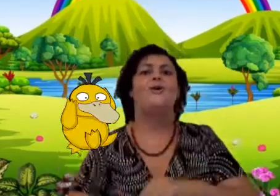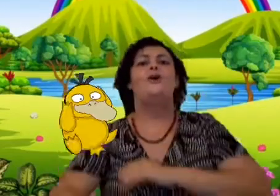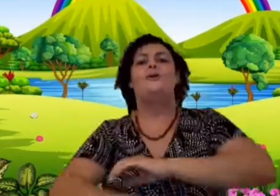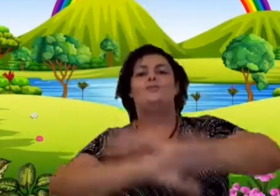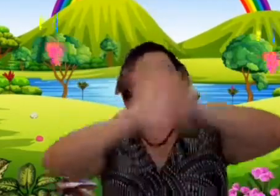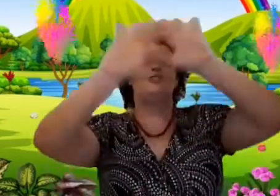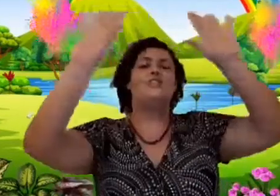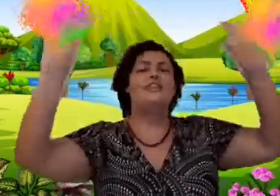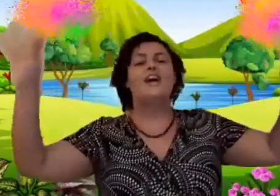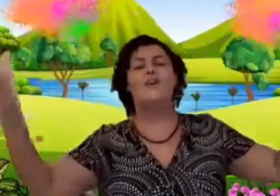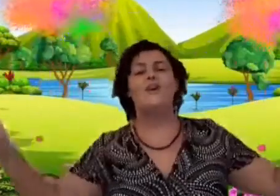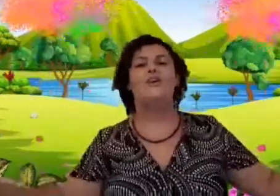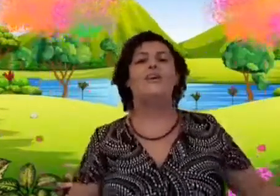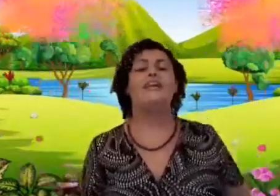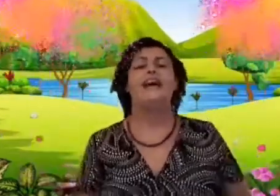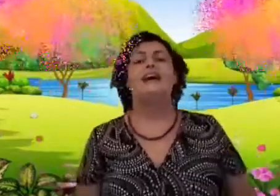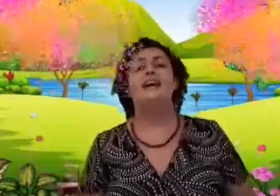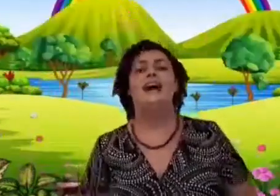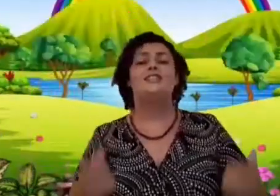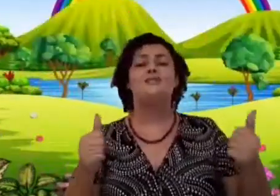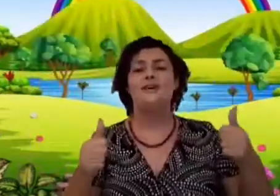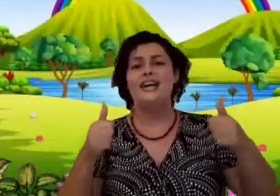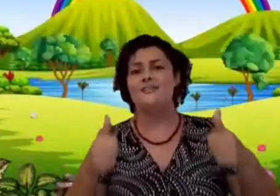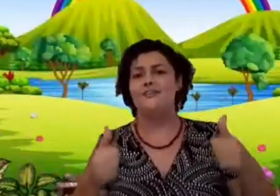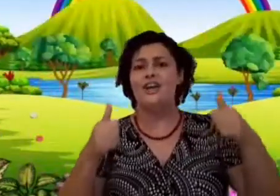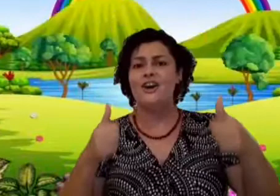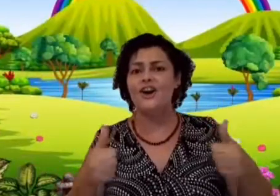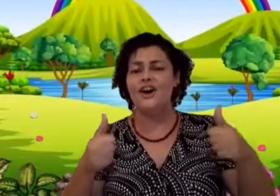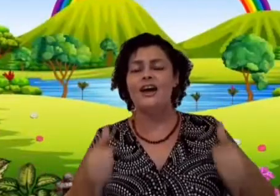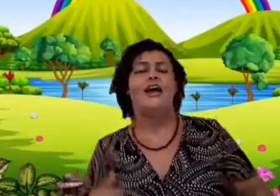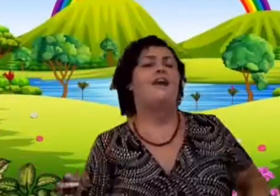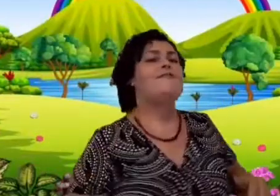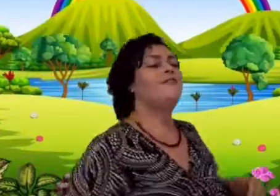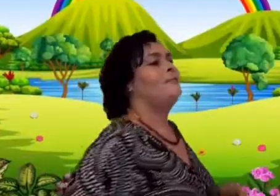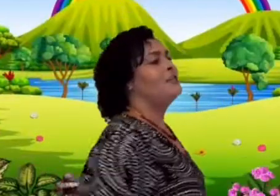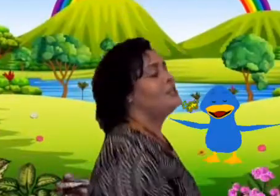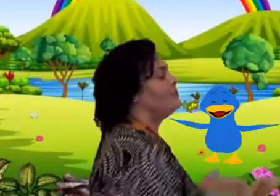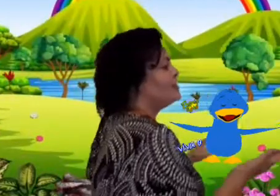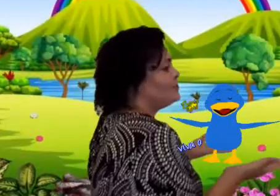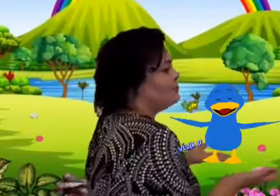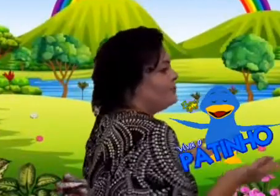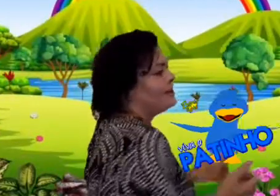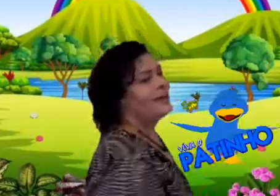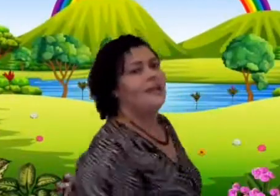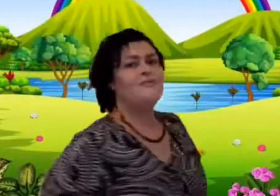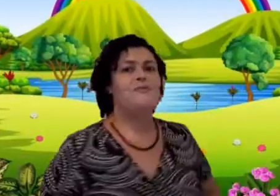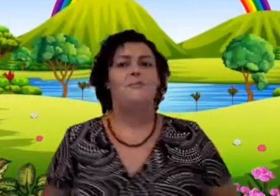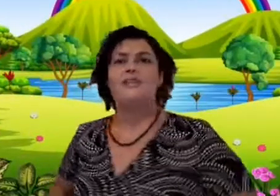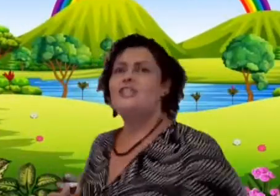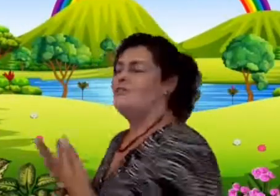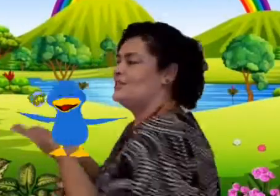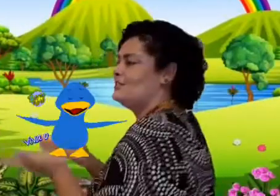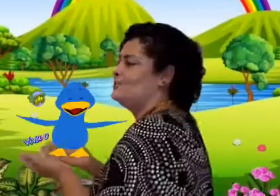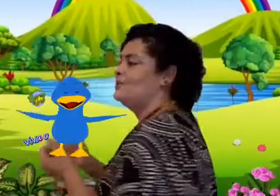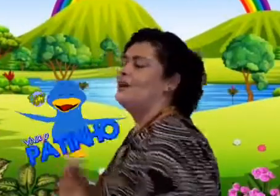de cor os o tinta colorida e azul ele ficou ficou patinho azul vivo patinho azul